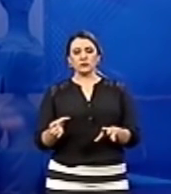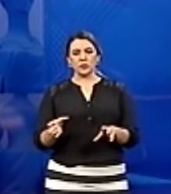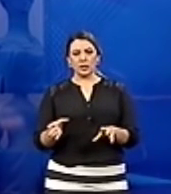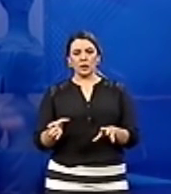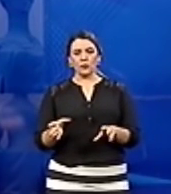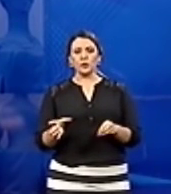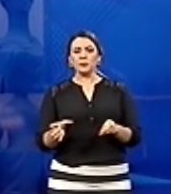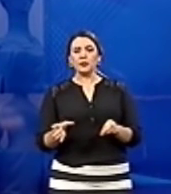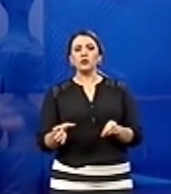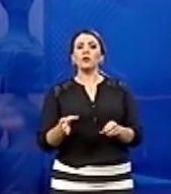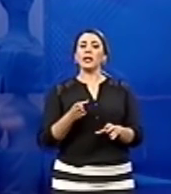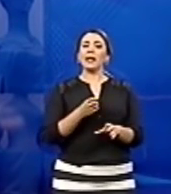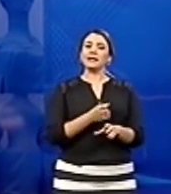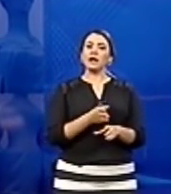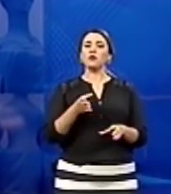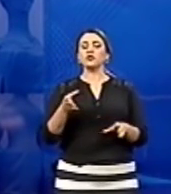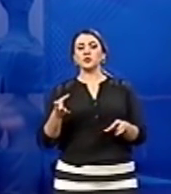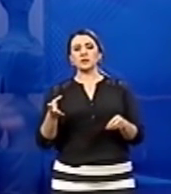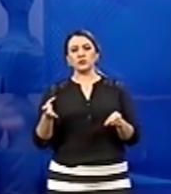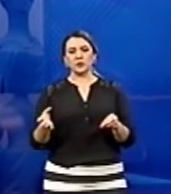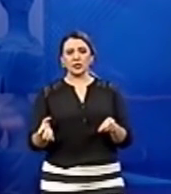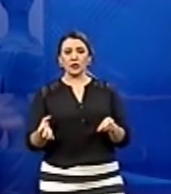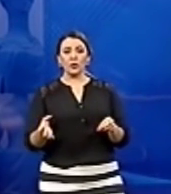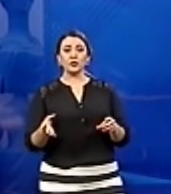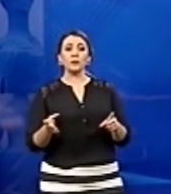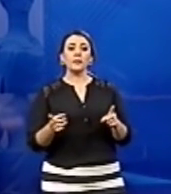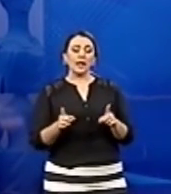de 88, me perdoe, até a Constituição de 88,